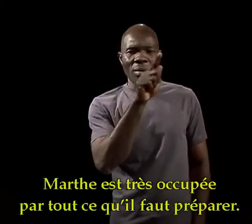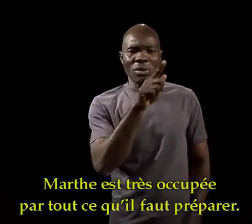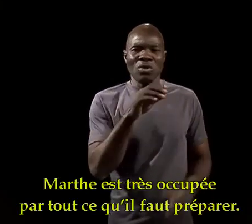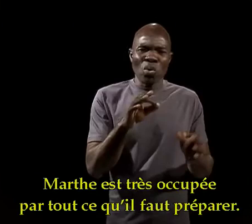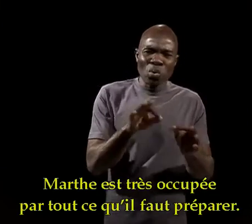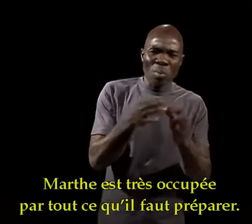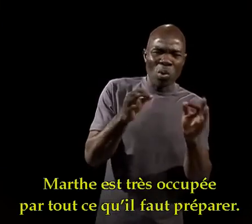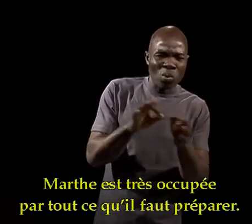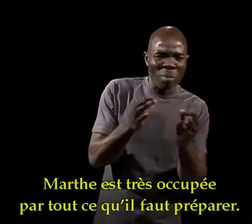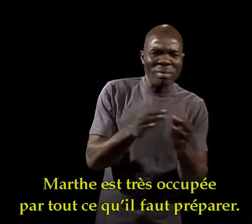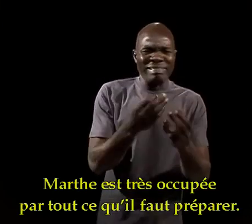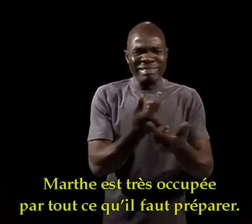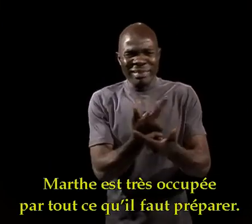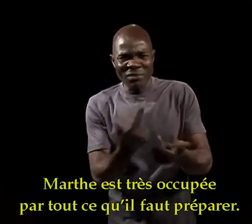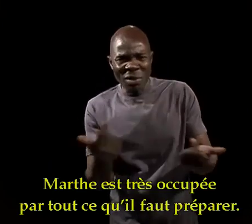Marthe est très occupée par tout ce qu'il faut préparer.